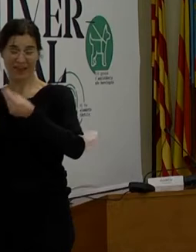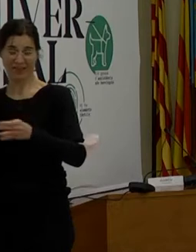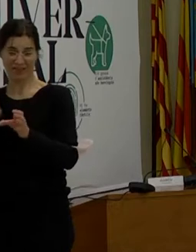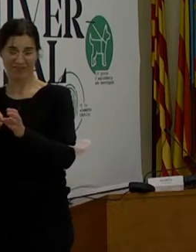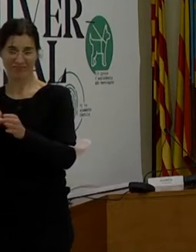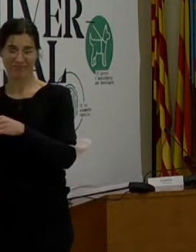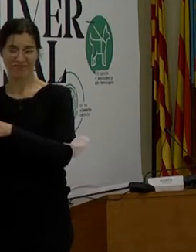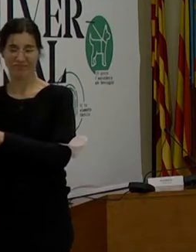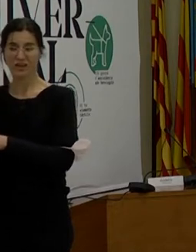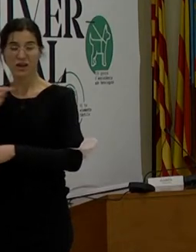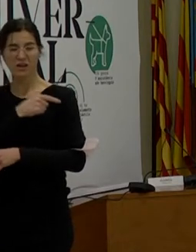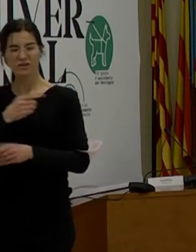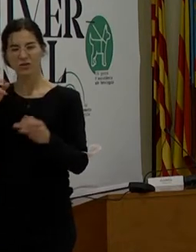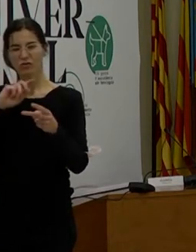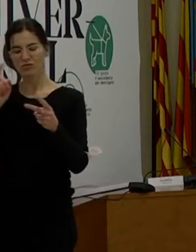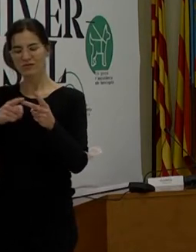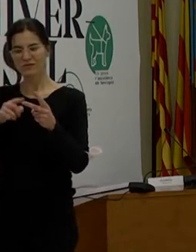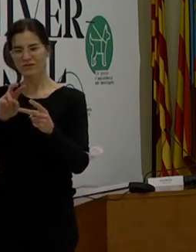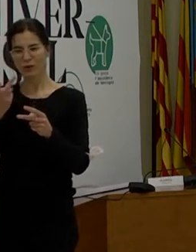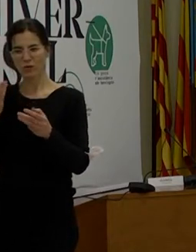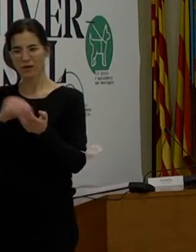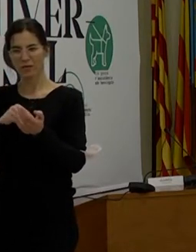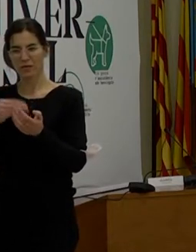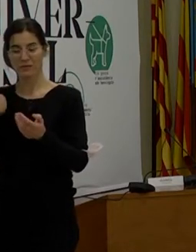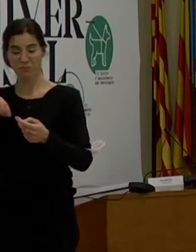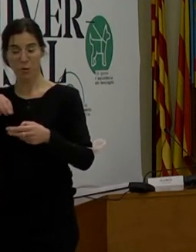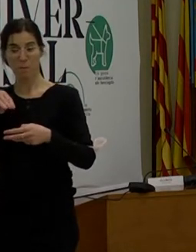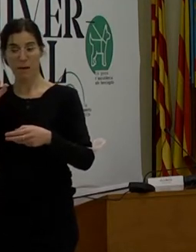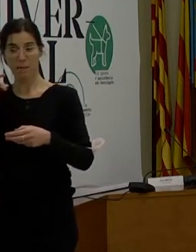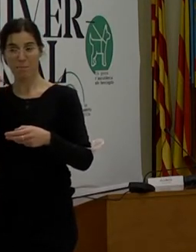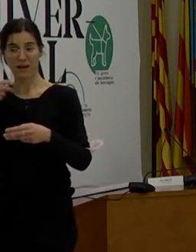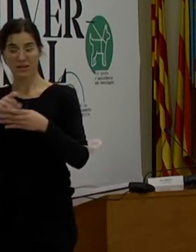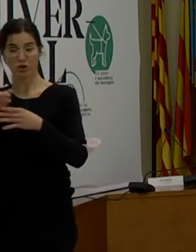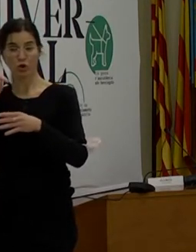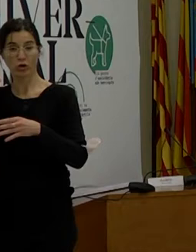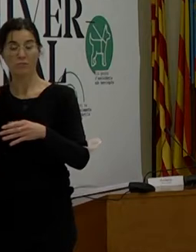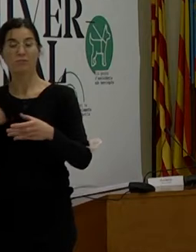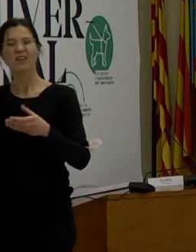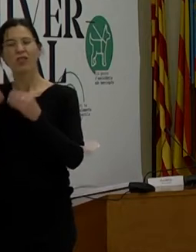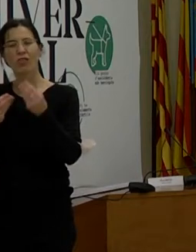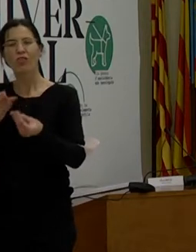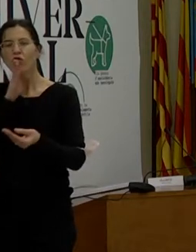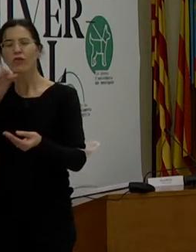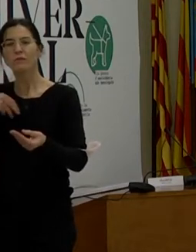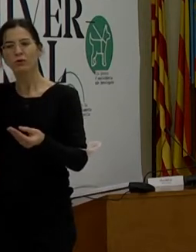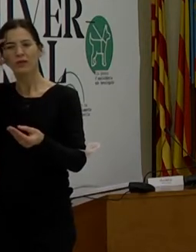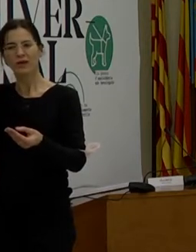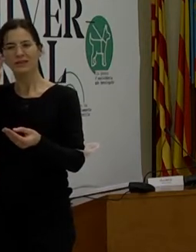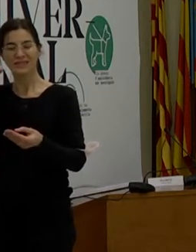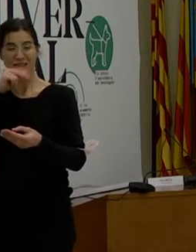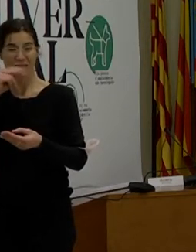I aquesta va ser la segona Mapathon, que la vam realitzar el 3 de desembre. En ella van participar